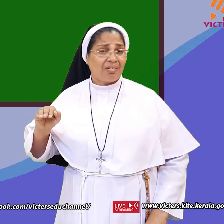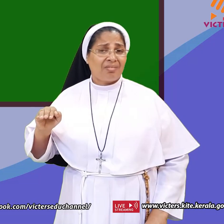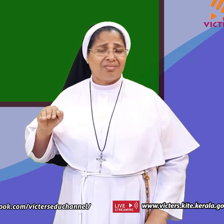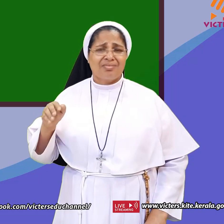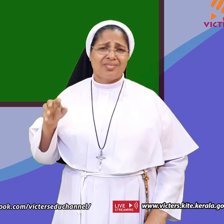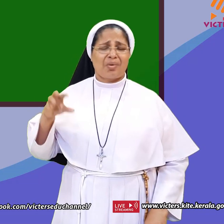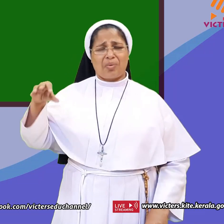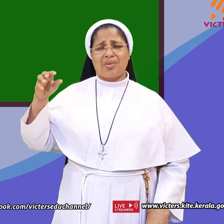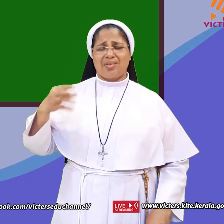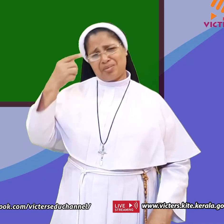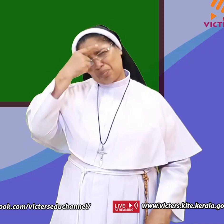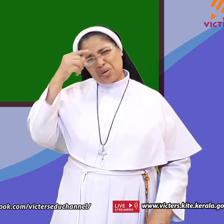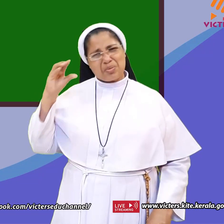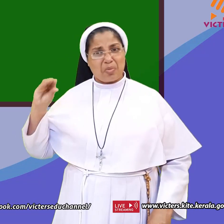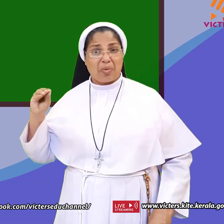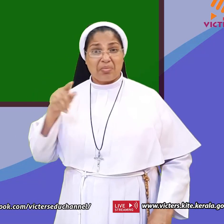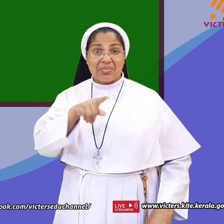ബുദ്ധിമുട്ട് അനുഭവിച്ചവരാണ്.